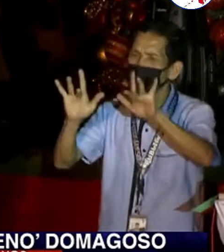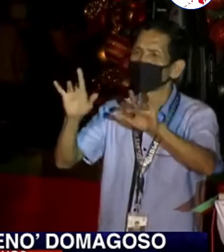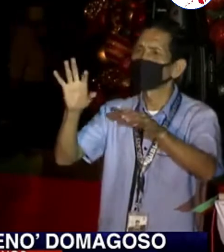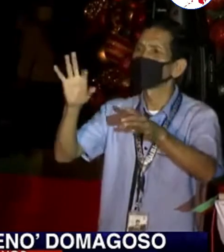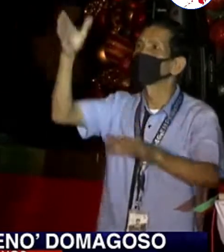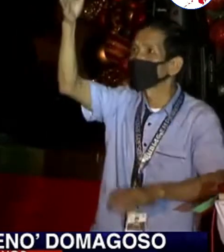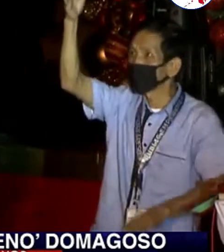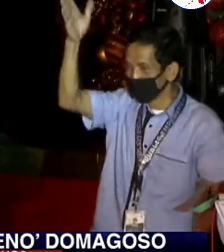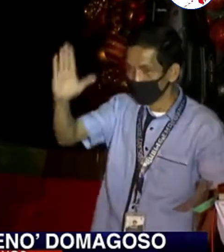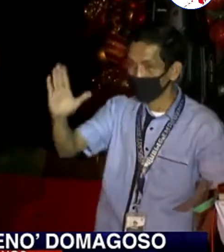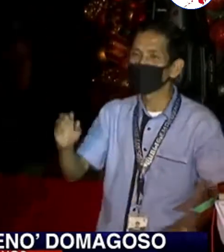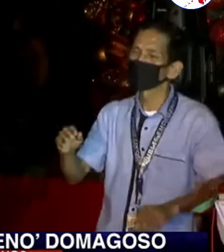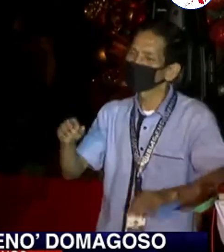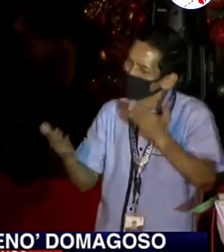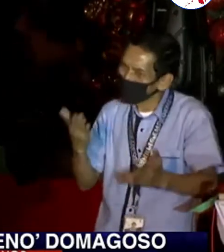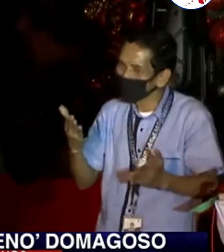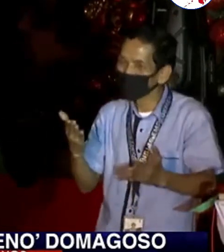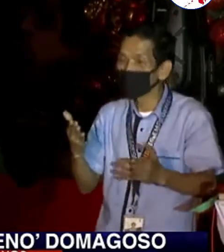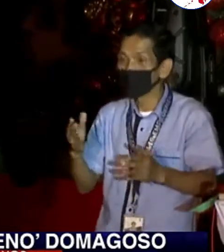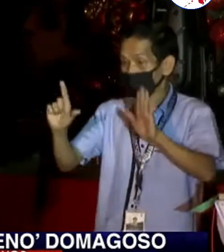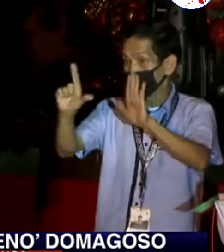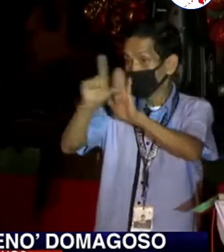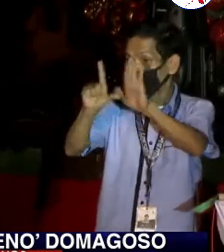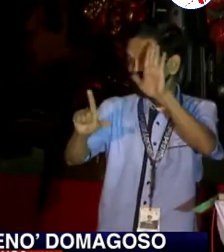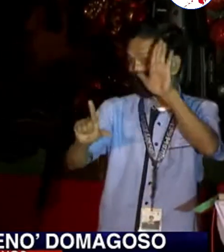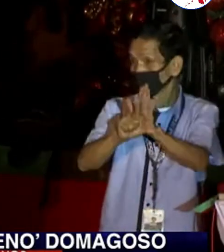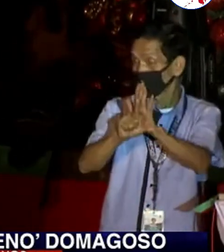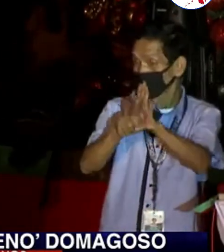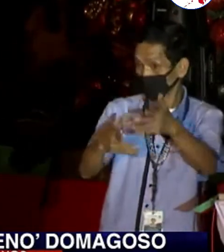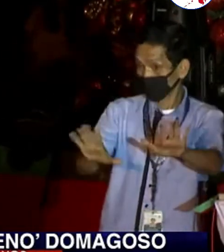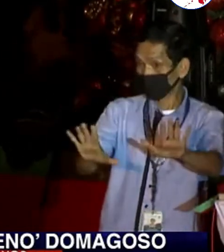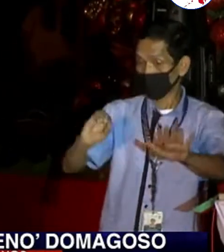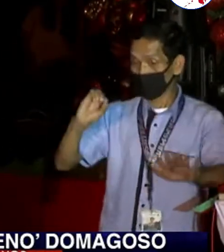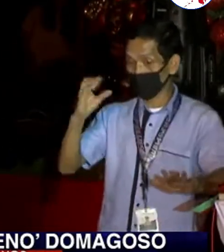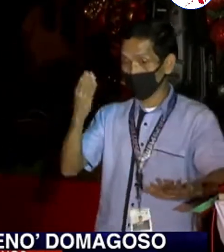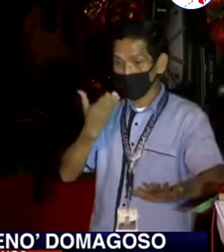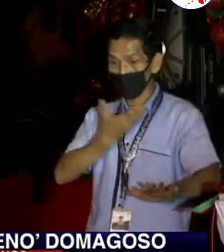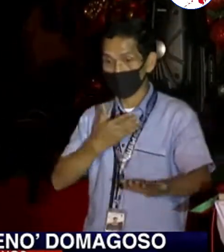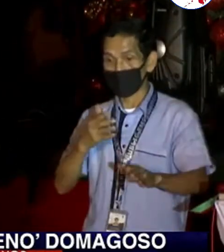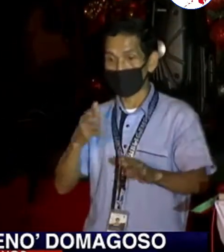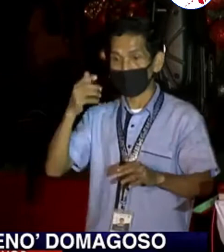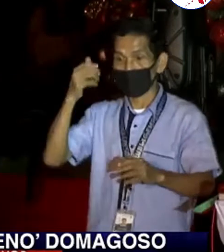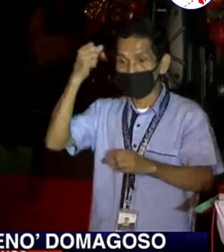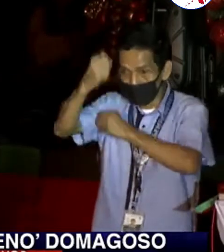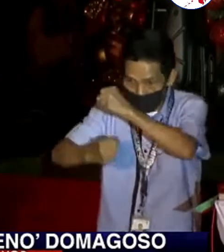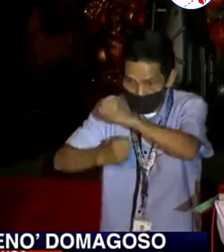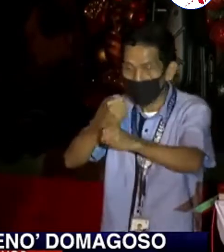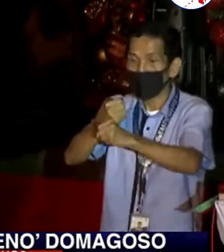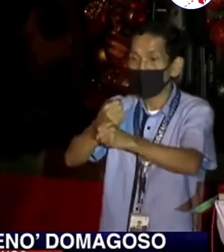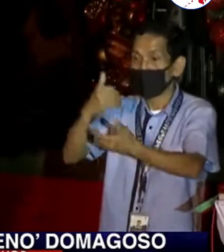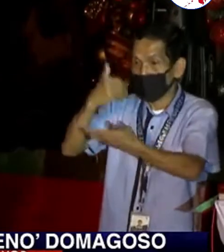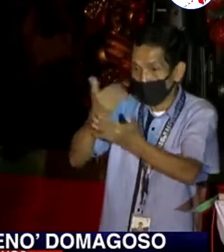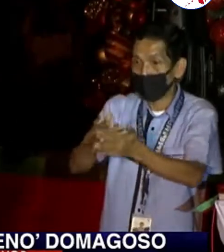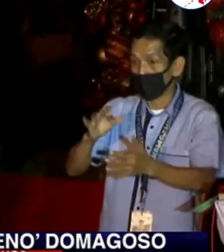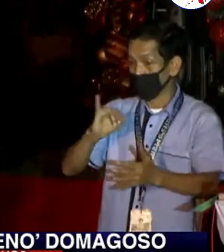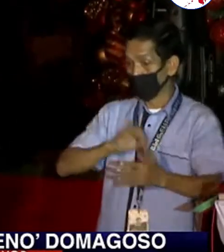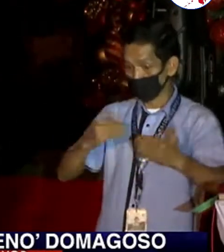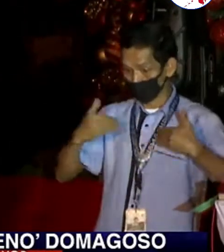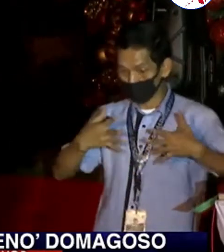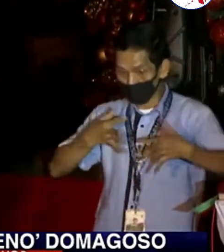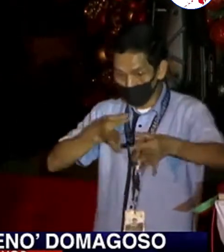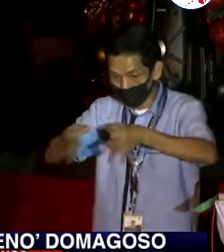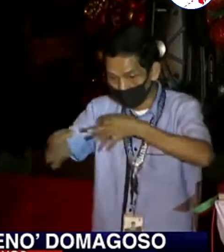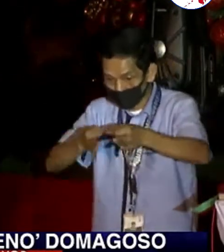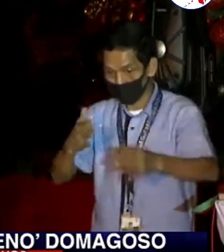ba't kaawaan tayo ng Diyos kung sakali maging sa batas na yung ating annual budget, may ipaliliwanag ako sa inyo,